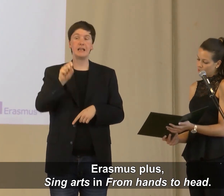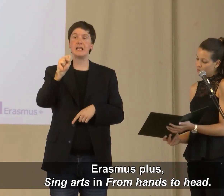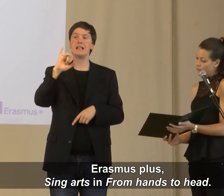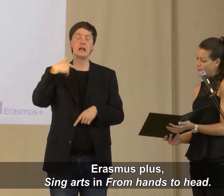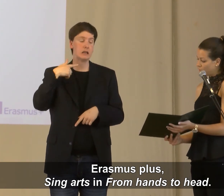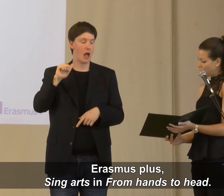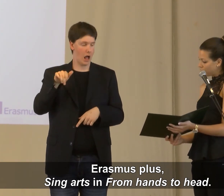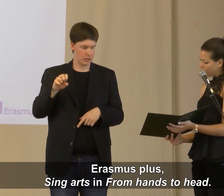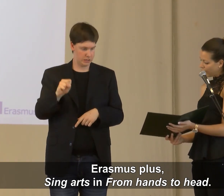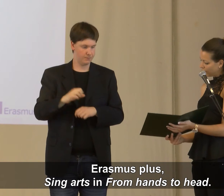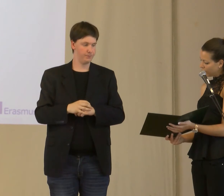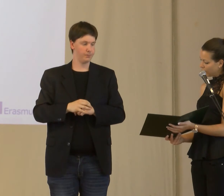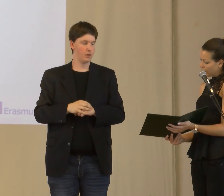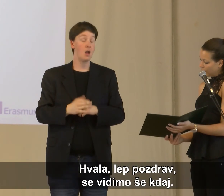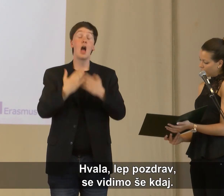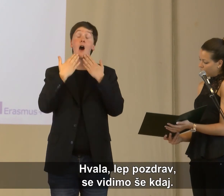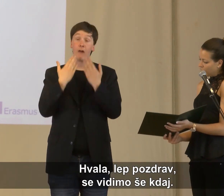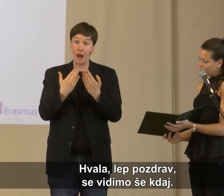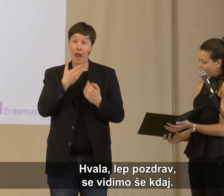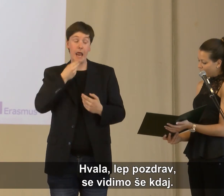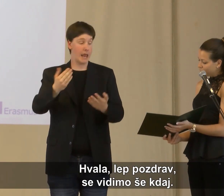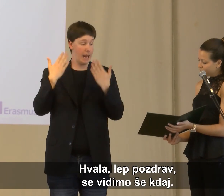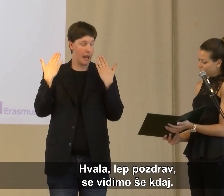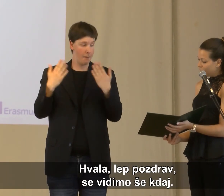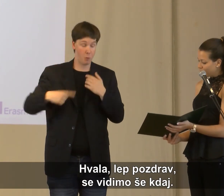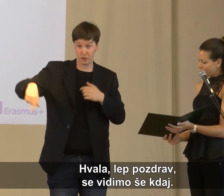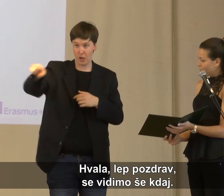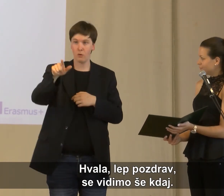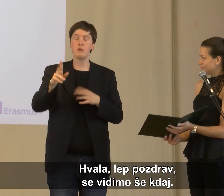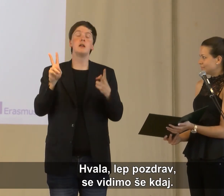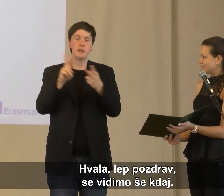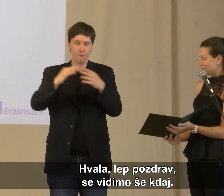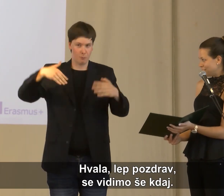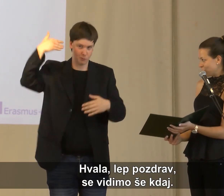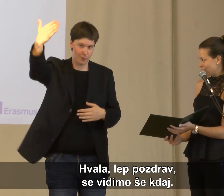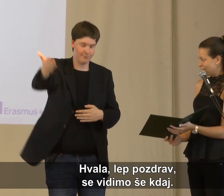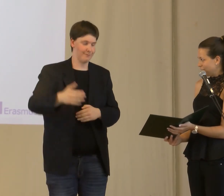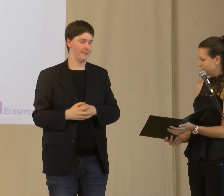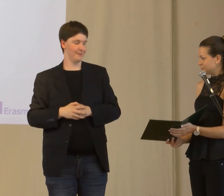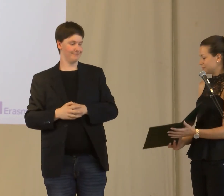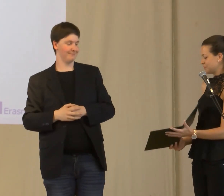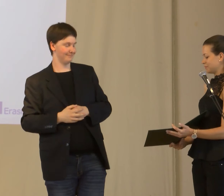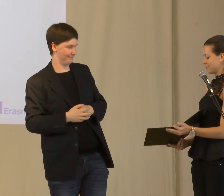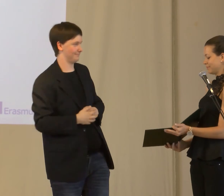Sign Arts in From Hands to Head. Hvala, lepo zdrav, se vidimo še kaj.